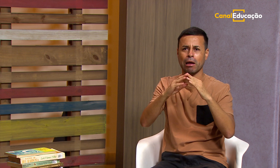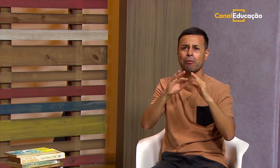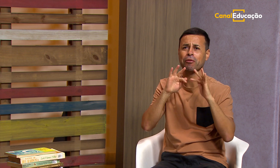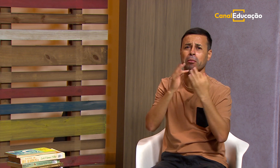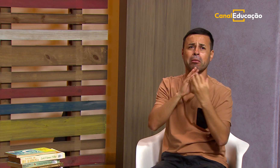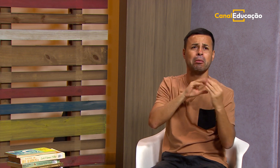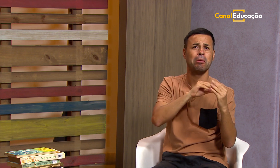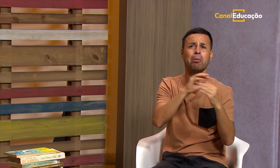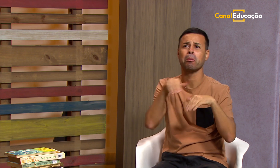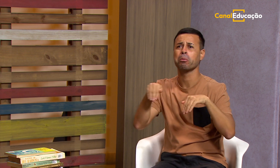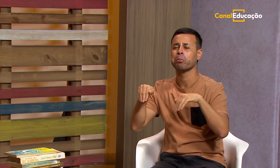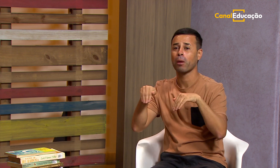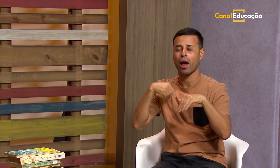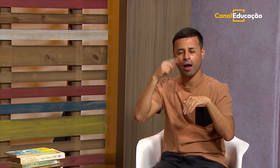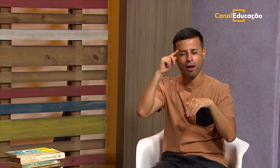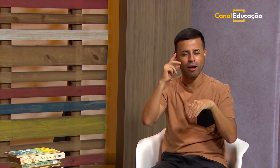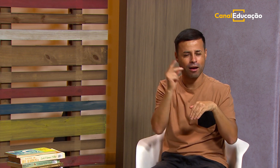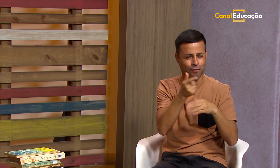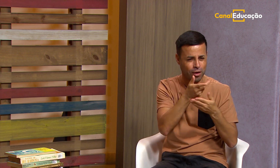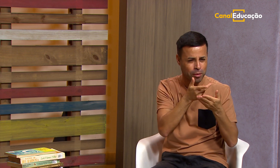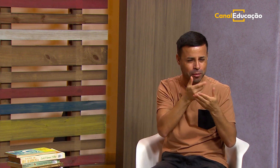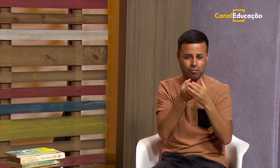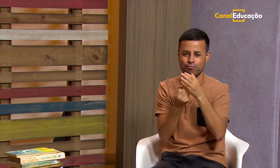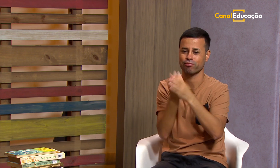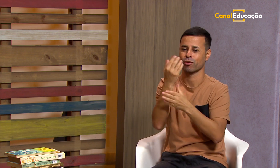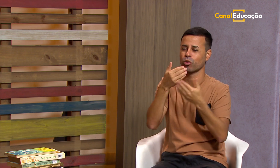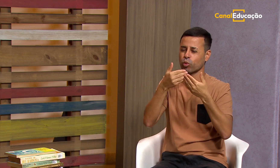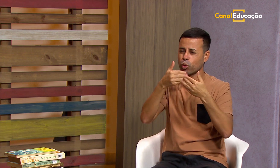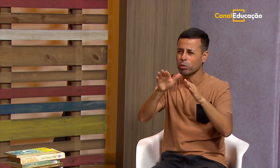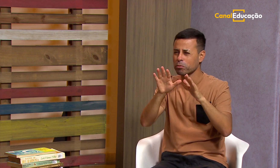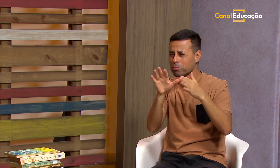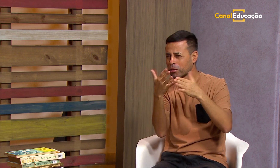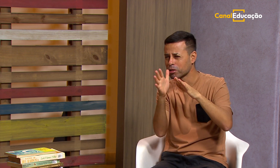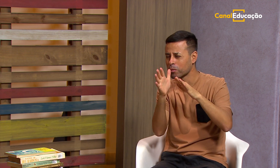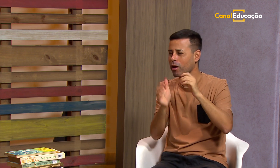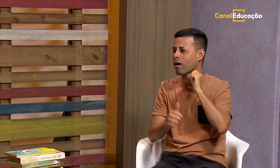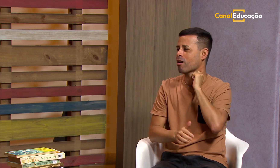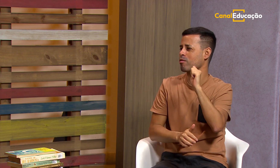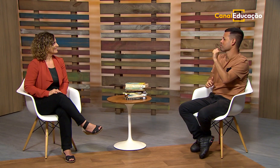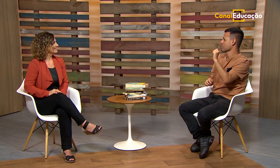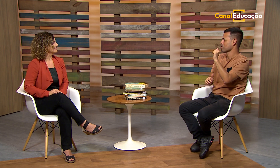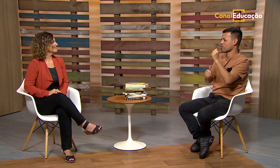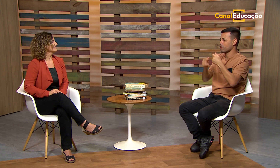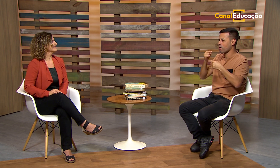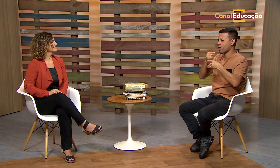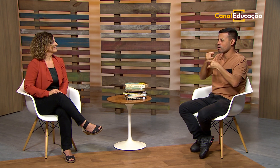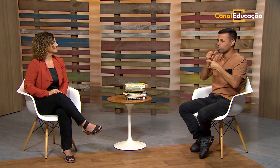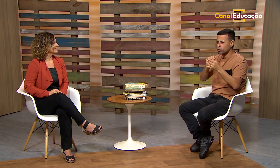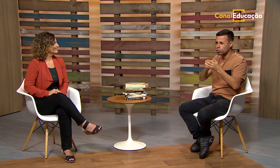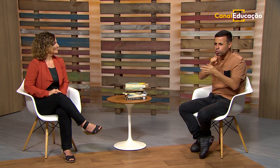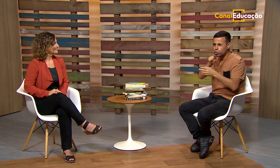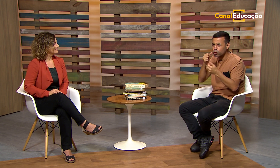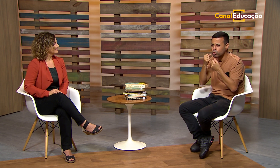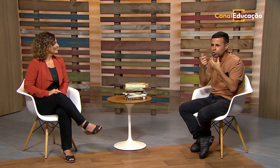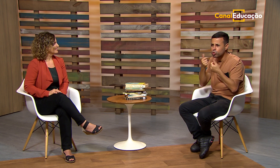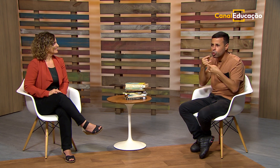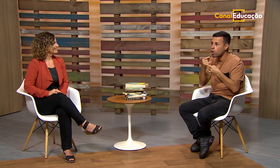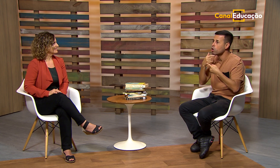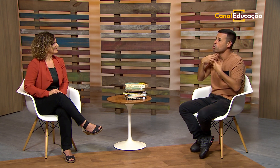quarentena. Então surgiu a ideia de realizarmos as lives para garantir essa interação de forma bem constante e dinâmica.